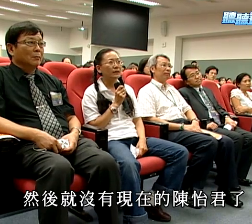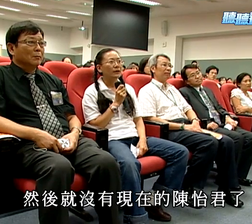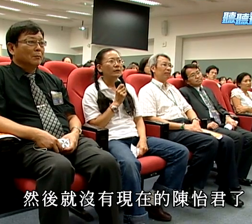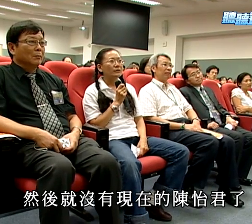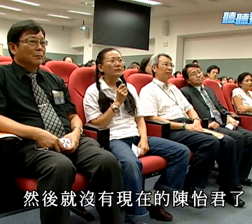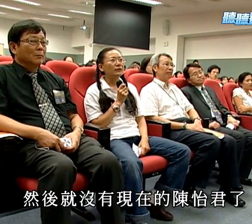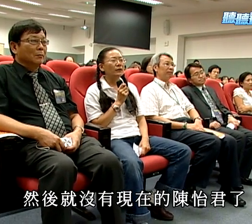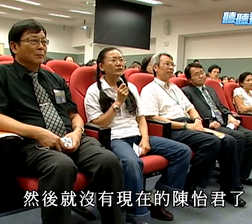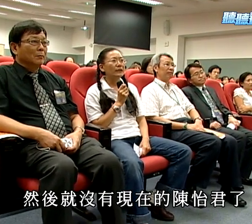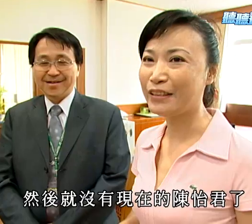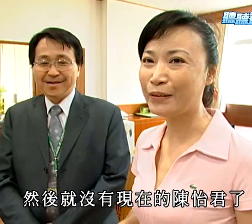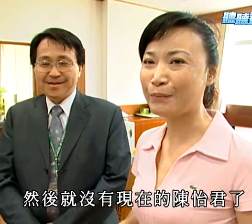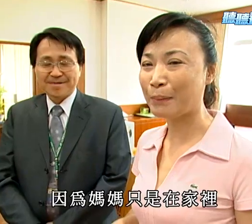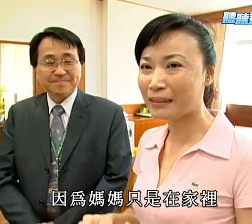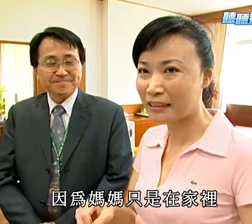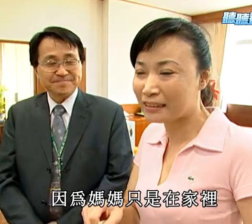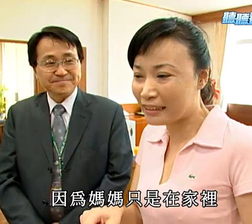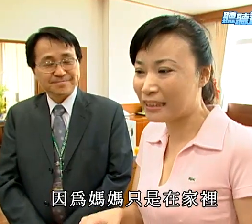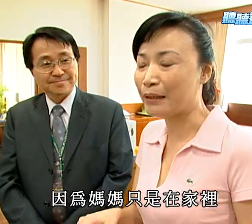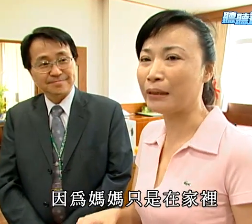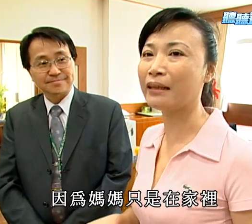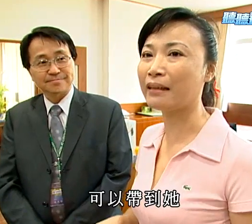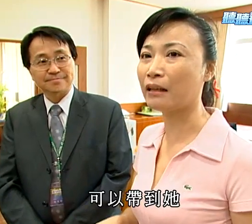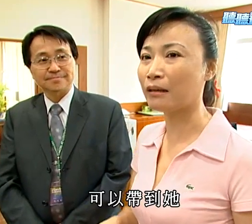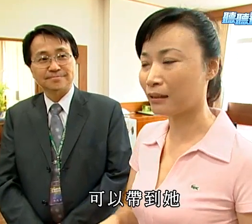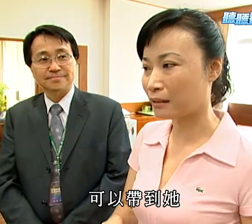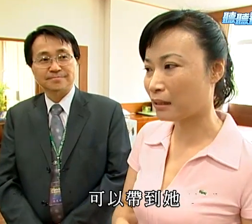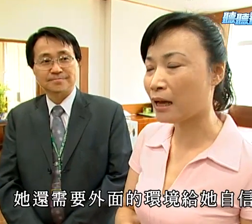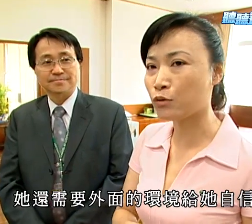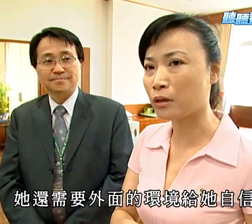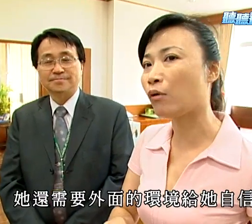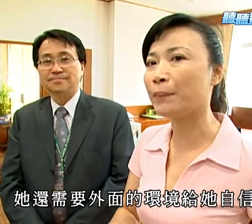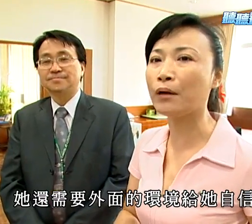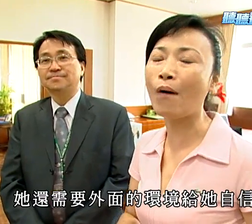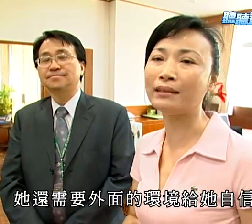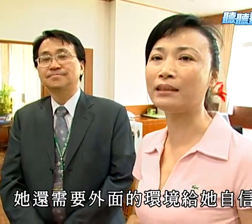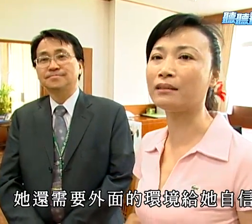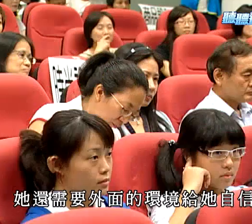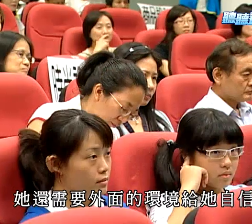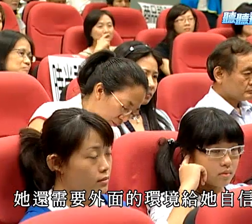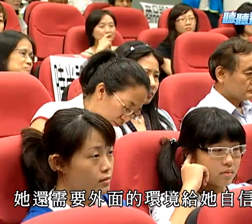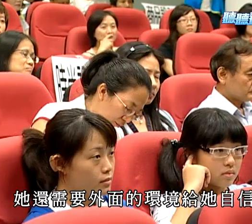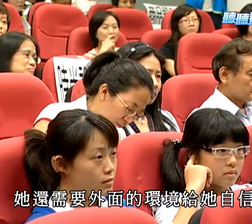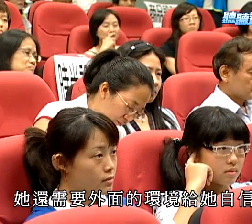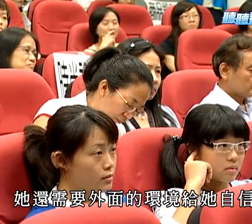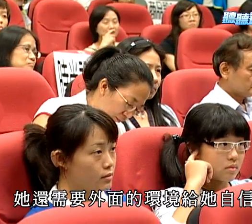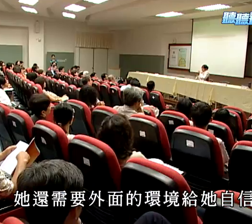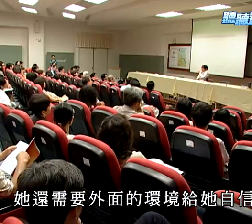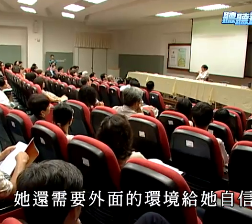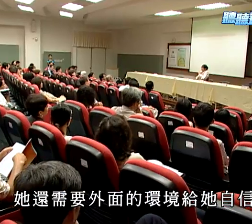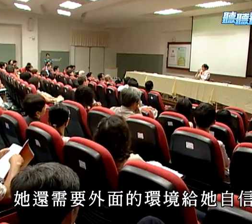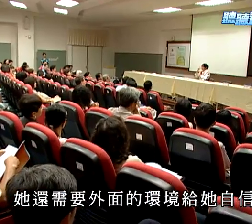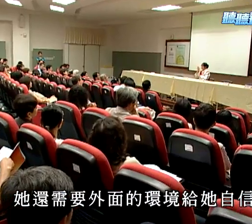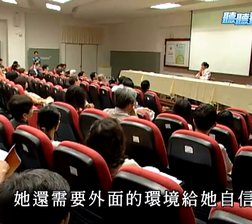的陈怡君了。因为妈妈只是在家里可以带到他，他还需要外面的环境给他，给他自信。 我